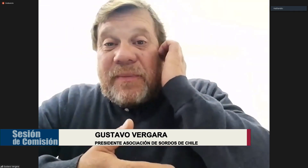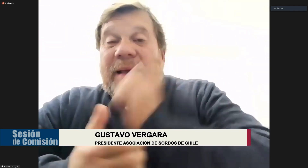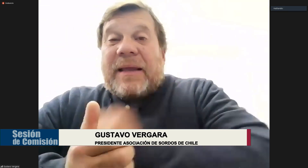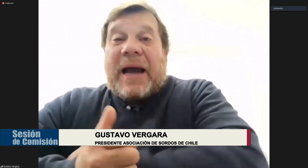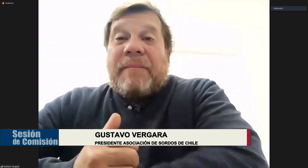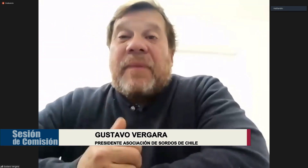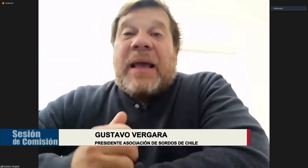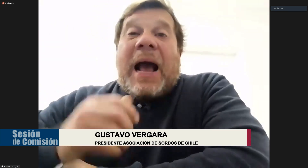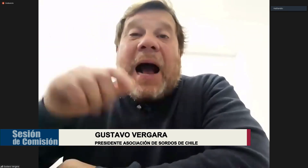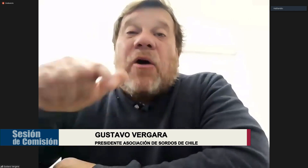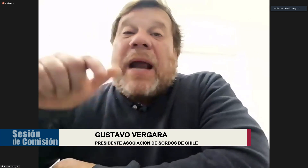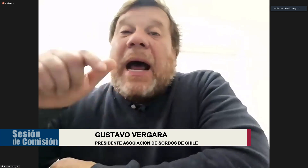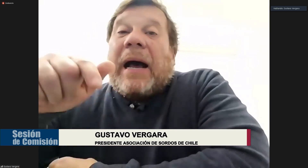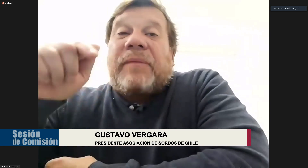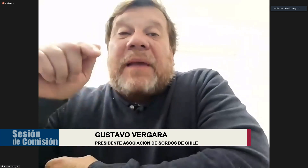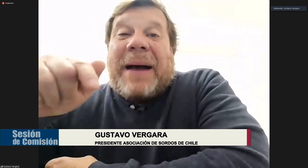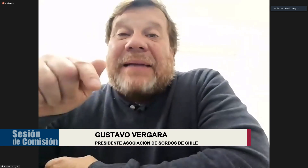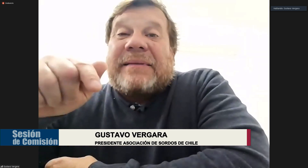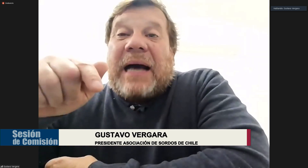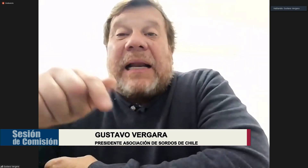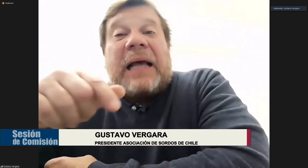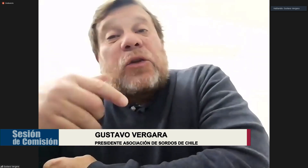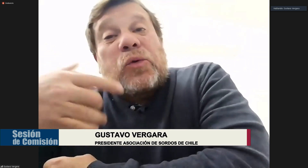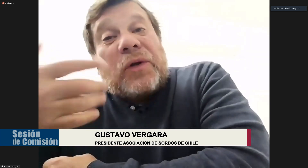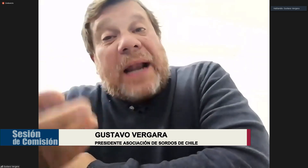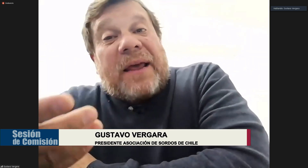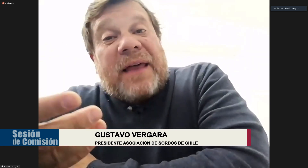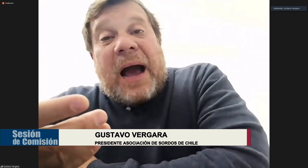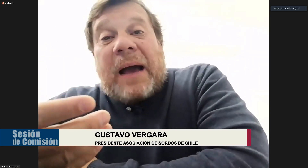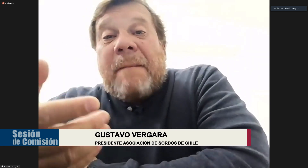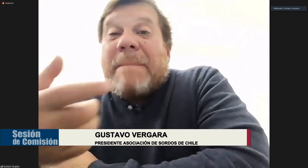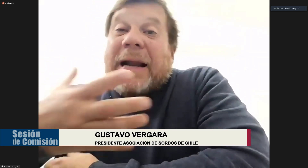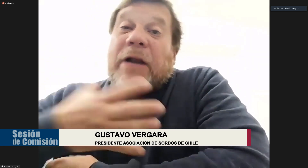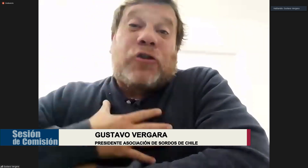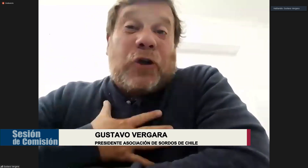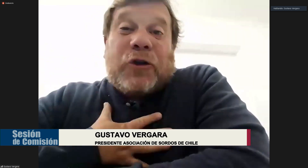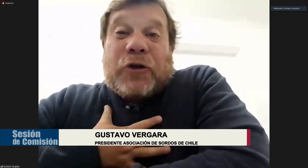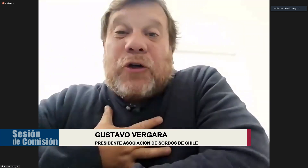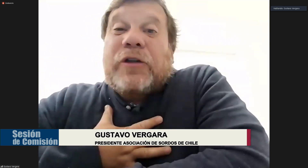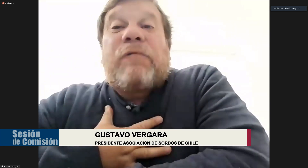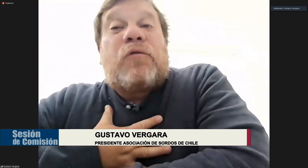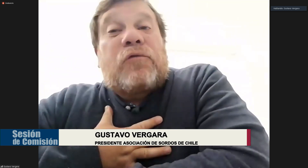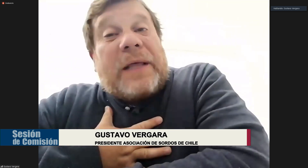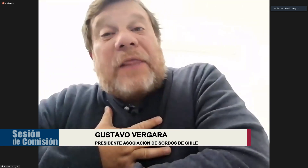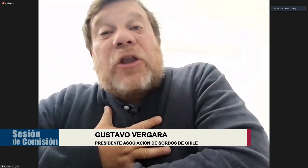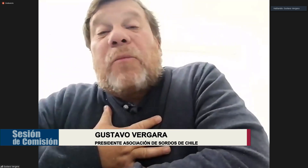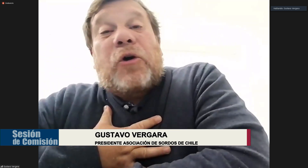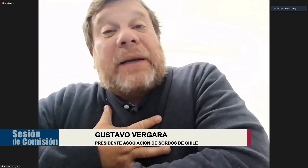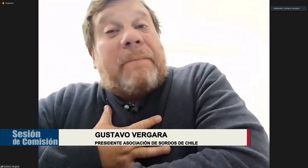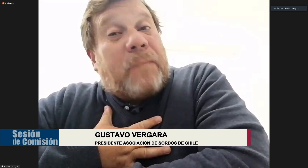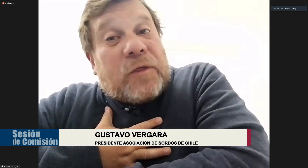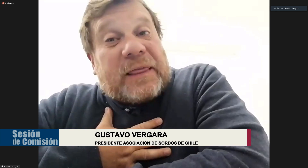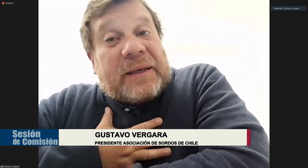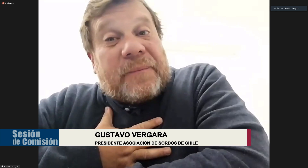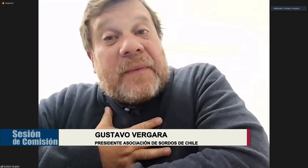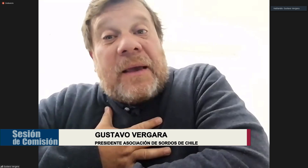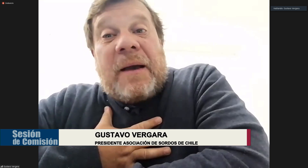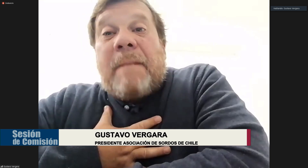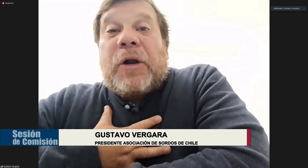Ya. Ahora, ¿qué pasa? La institucionalidad para nosotros no está funcionando como corresponde. Por